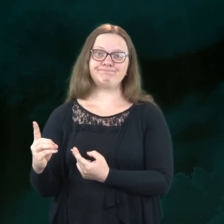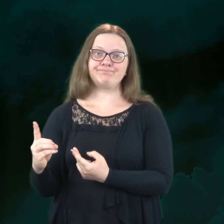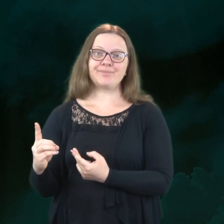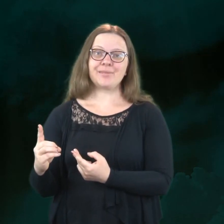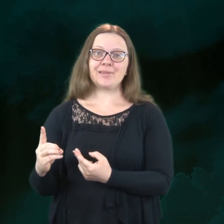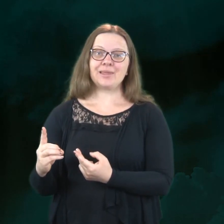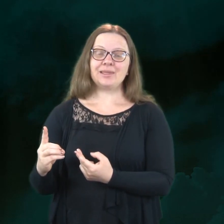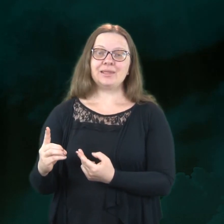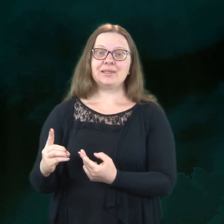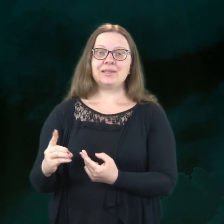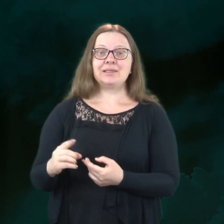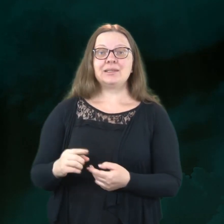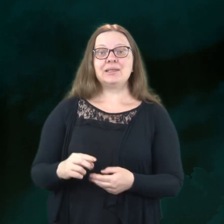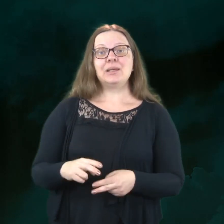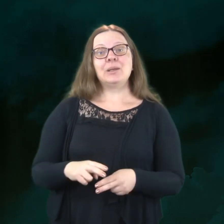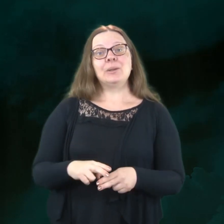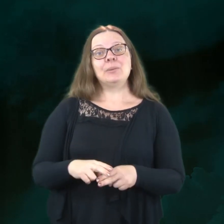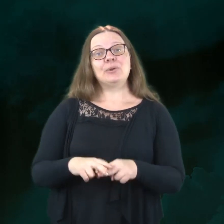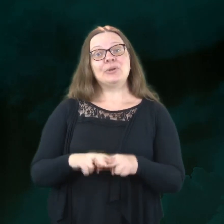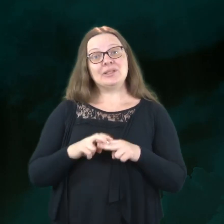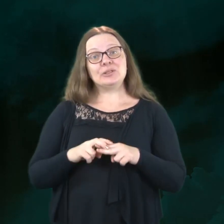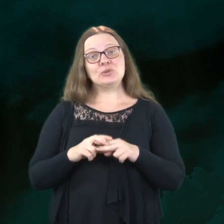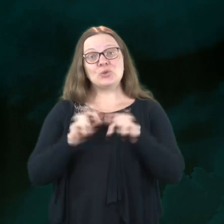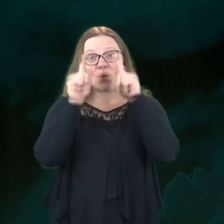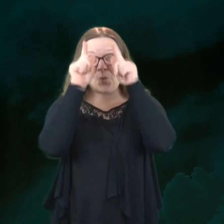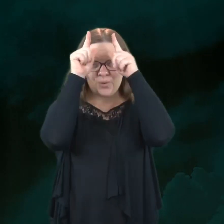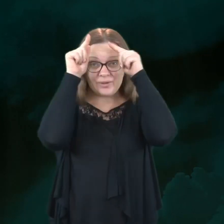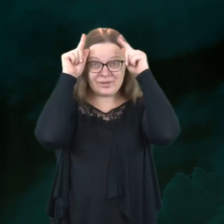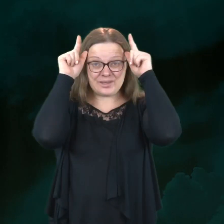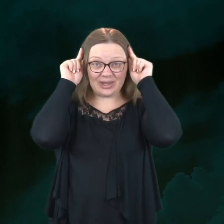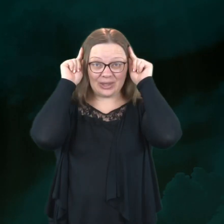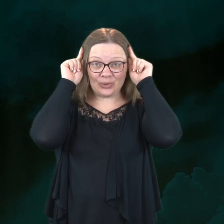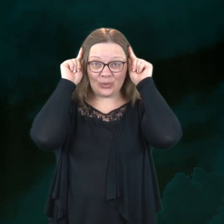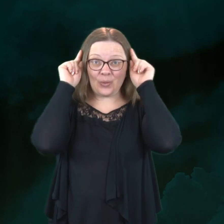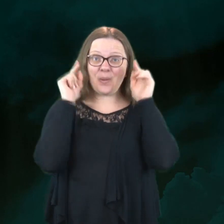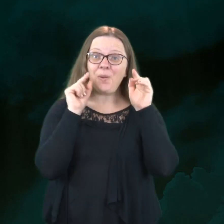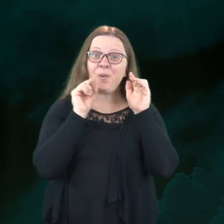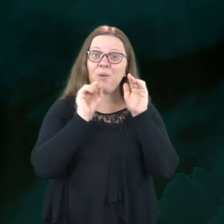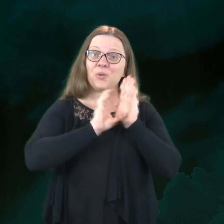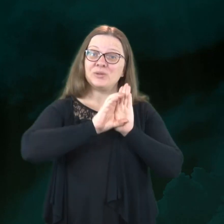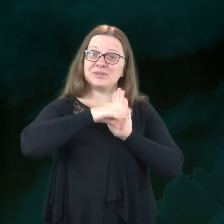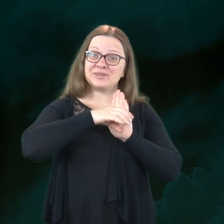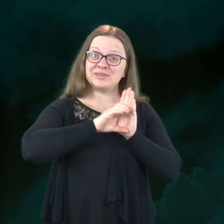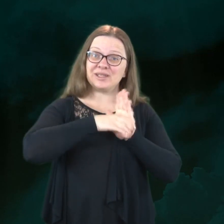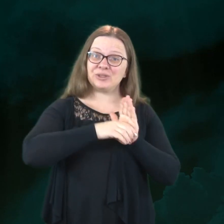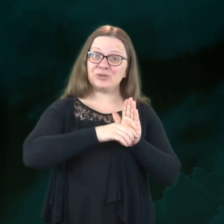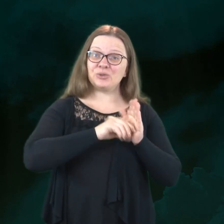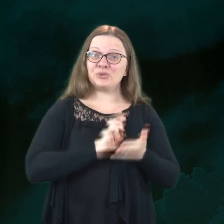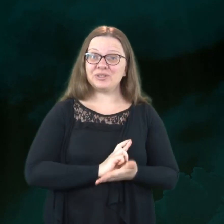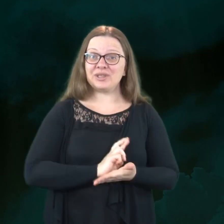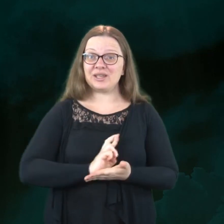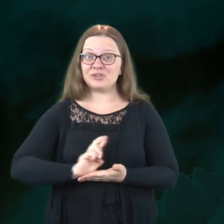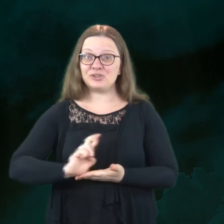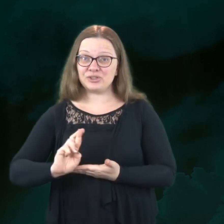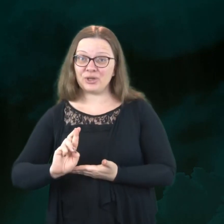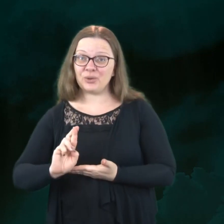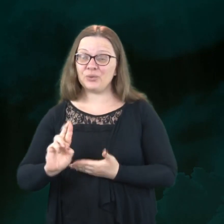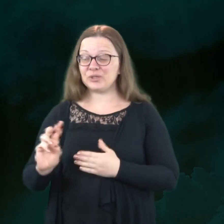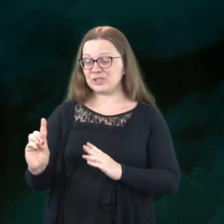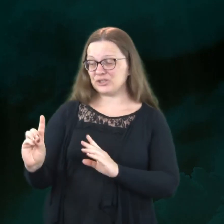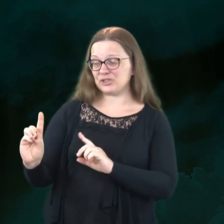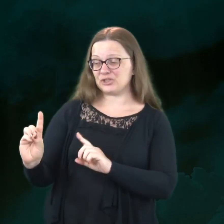Então, queridos irmãos, os gregos têm esse conceito. De repente, essa multidão de gregos